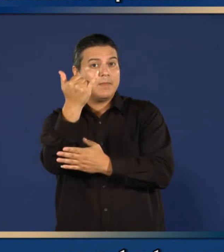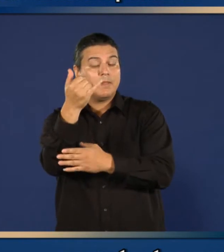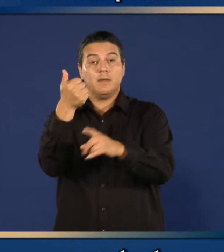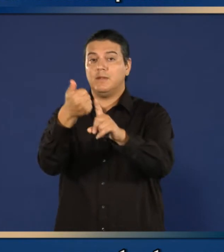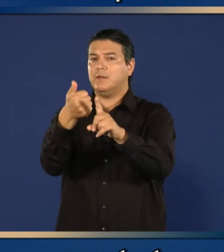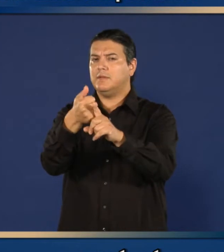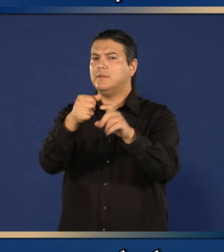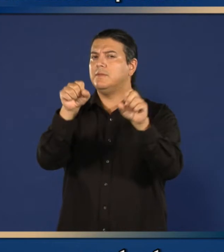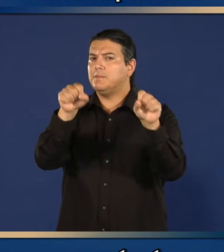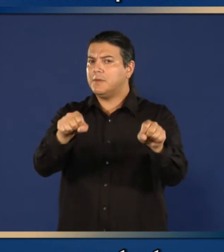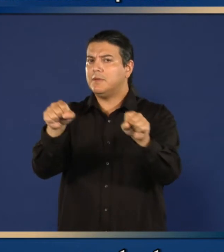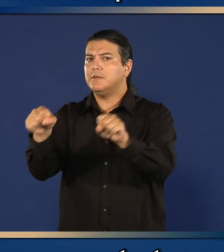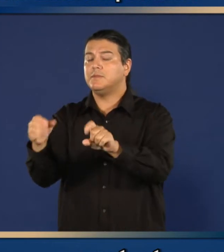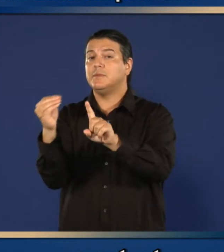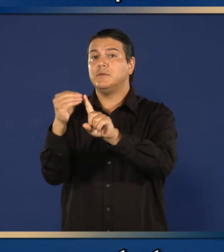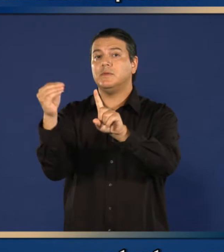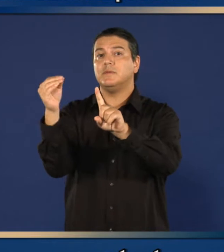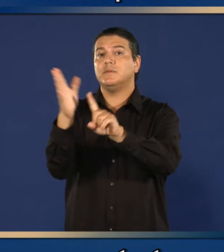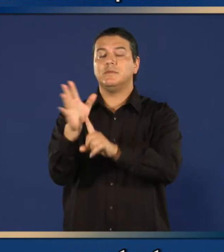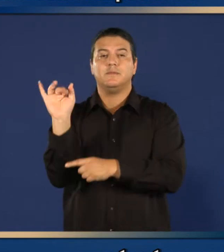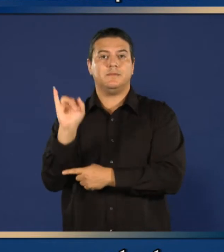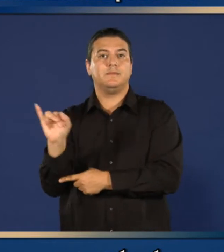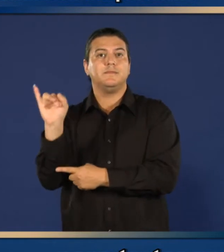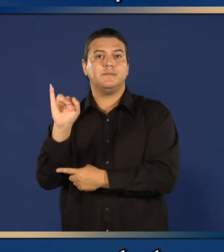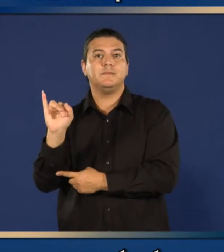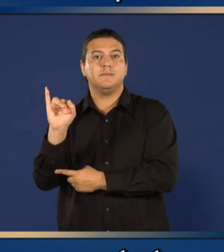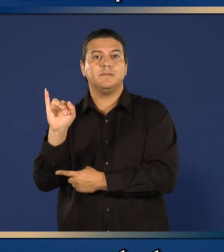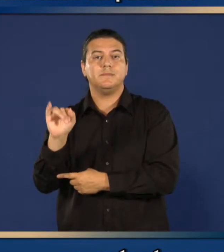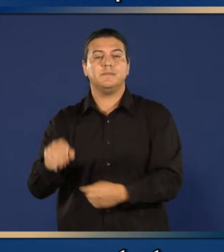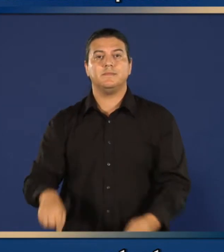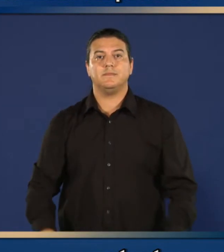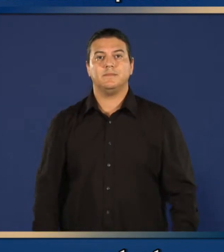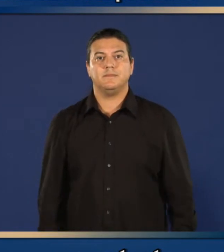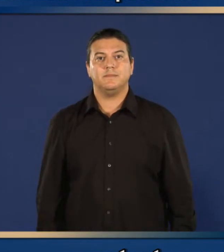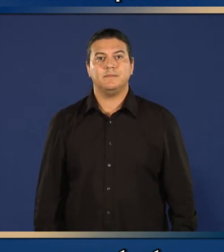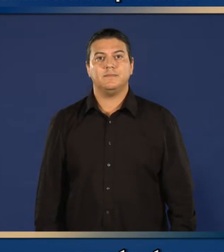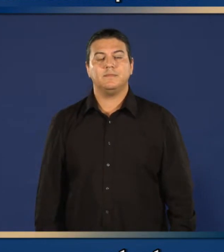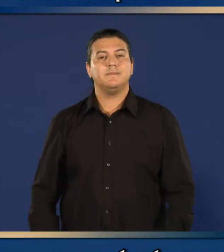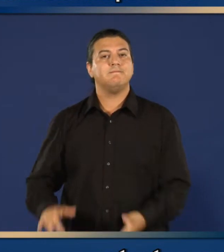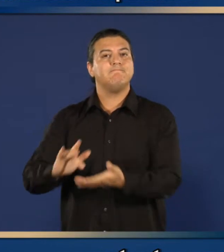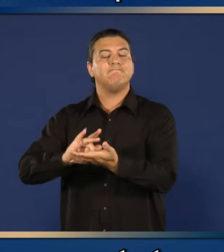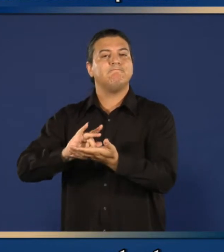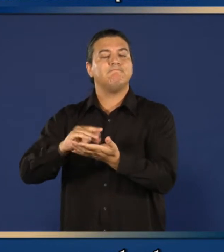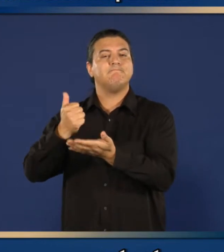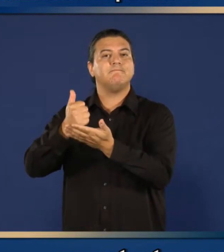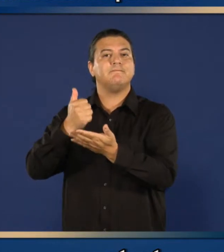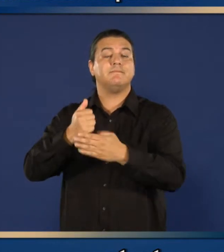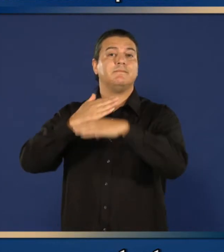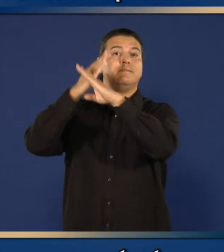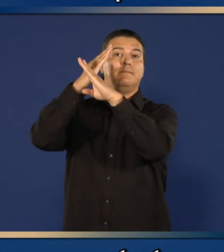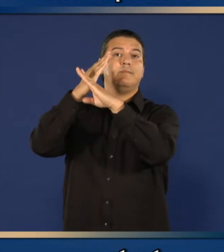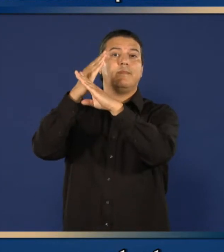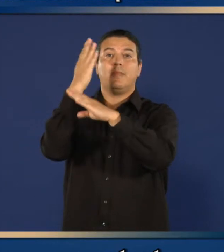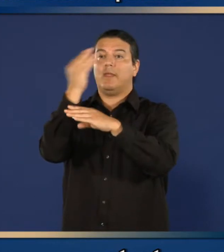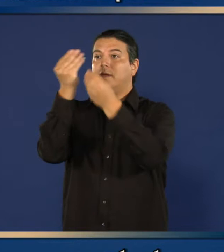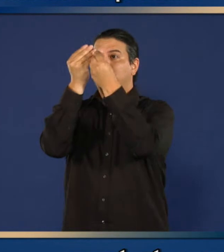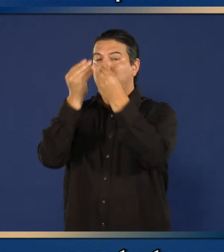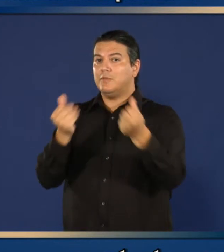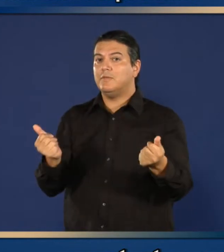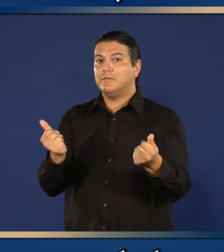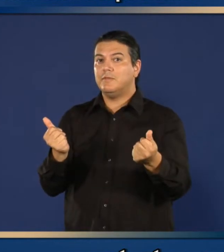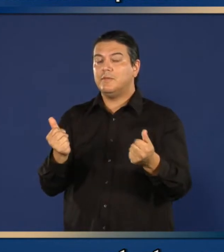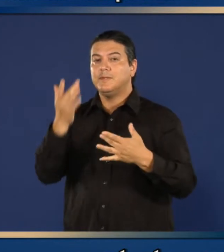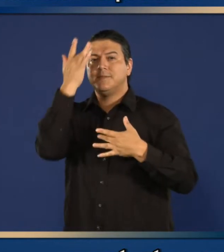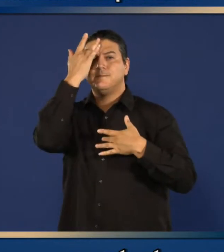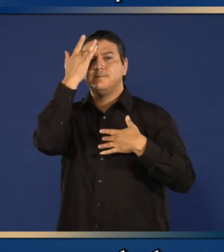protección frente a posibles exposición aún causantes de infección bacterias este trata